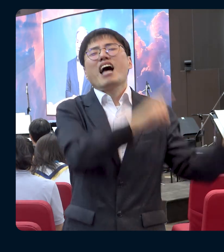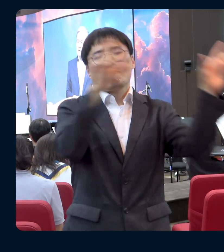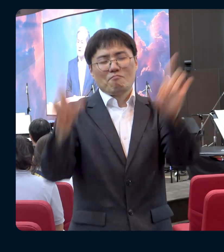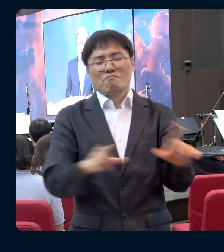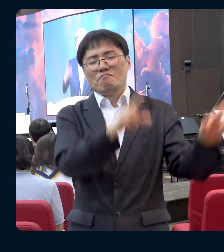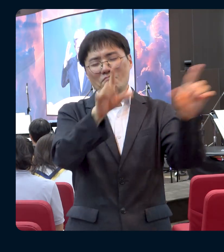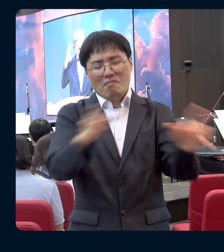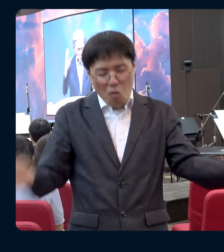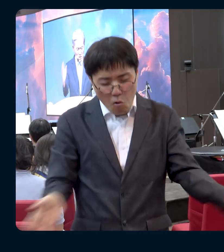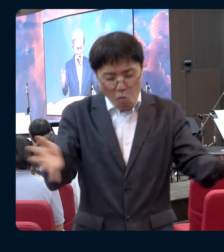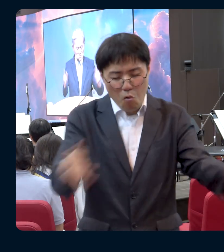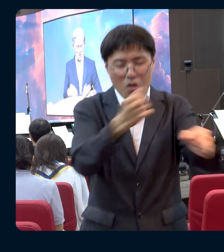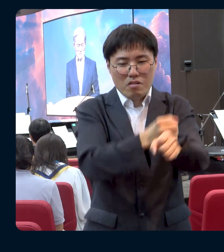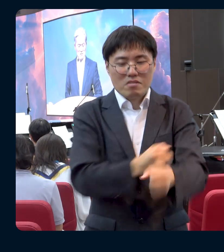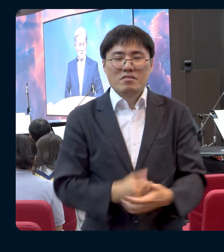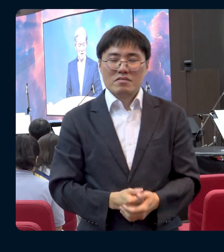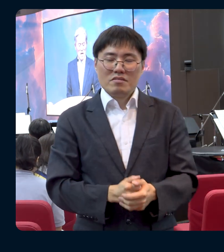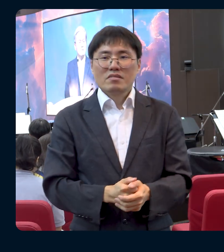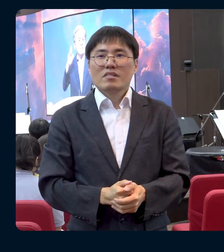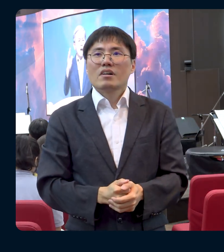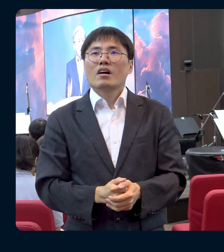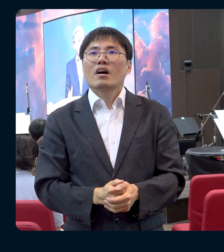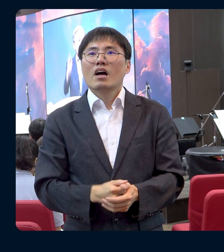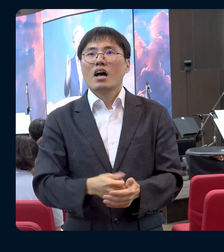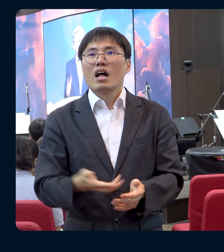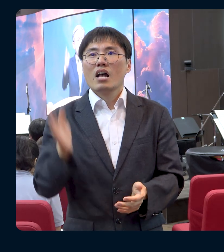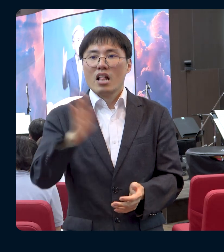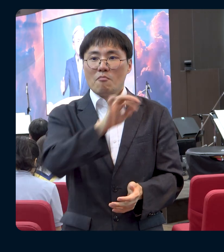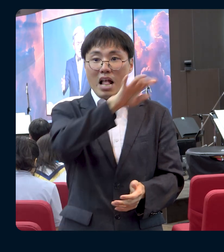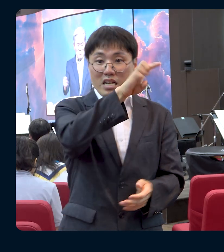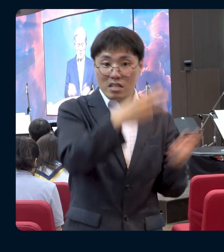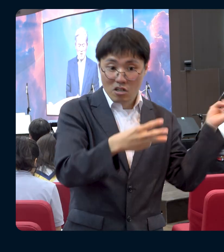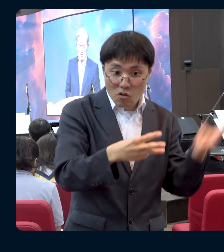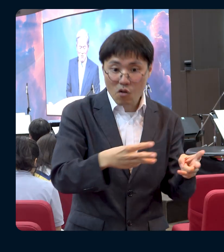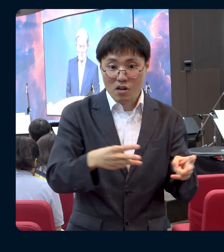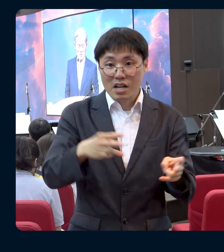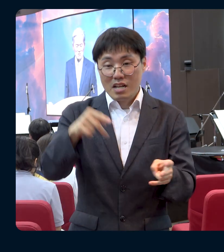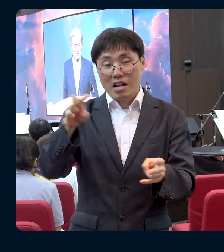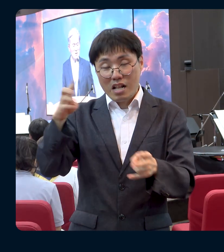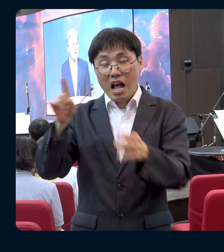거예요. 예, 하나님 섬기라는 거예요. 하지만 바알과 아사를